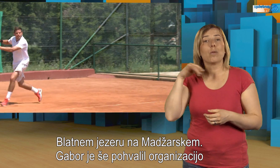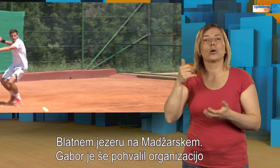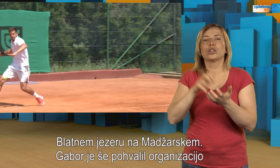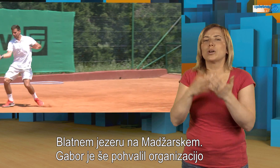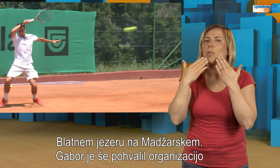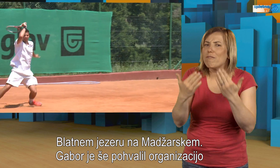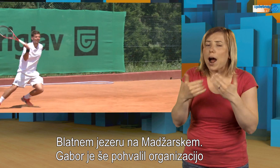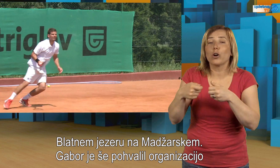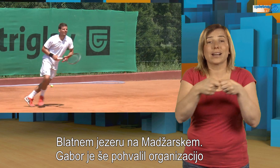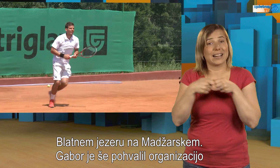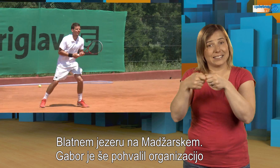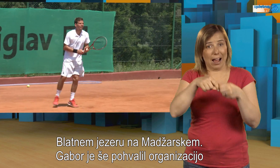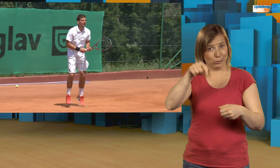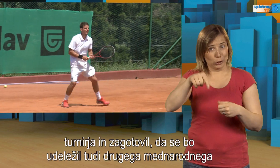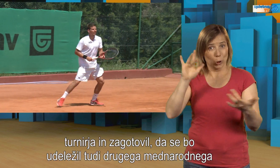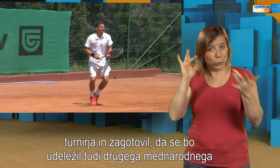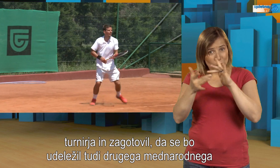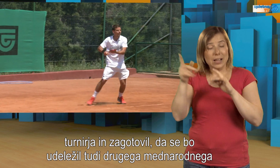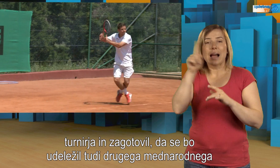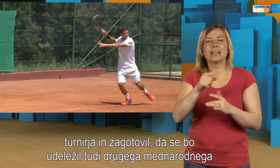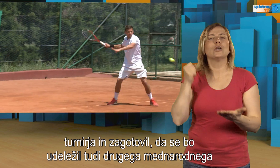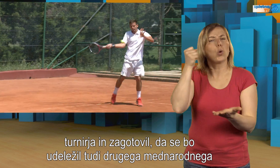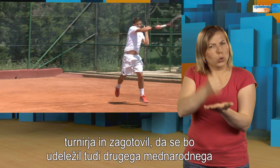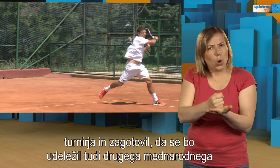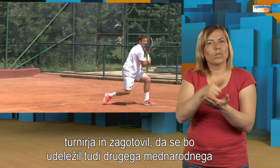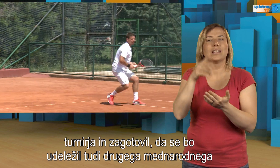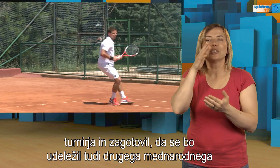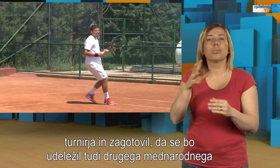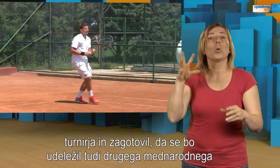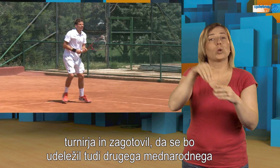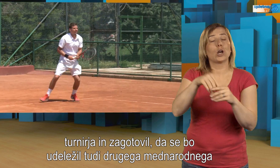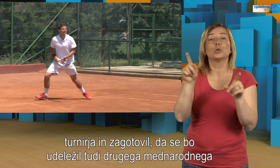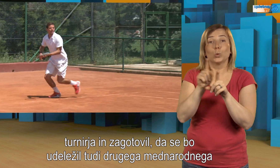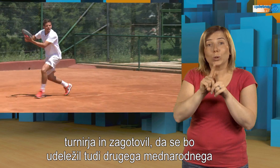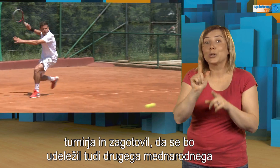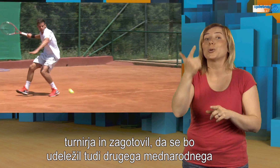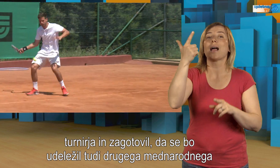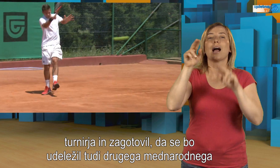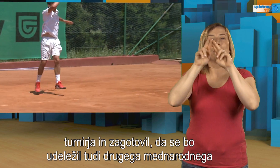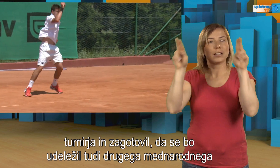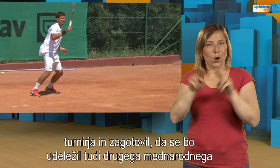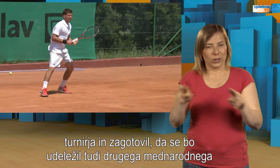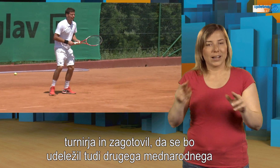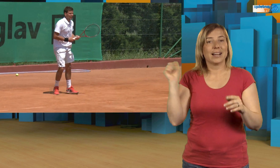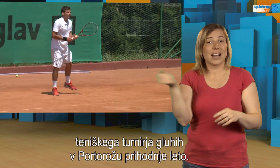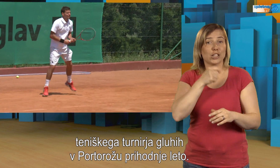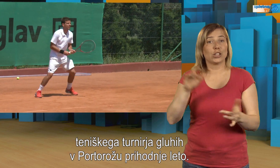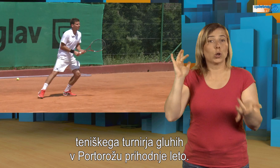Gabor je še pohvalil organizacijo turnirja in zagotovil, da se bo udeležil tudi drugega mednarodnega teniškega turnirja gluhih v